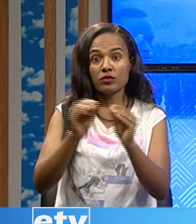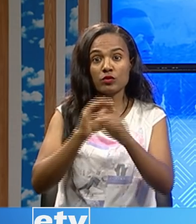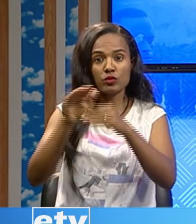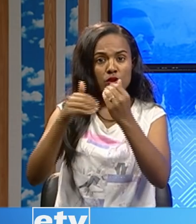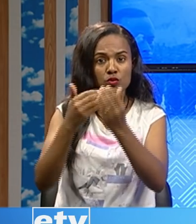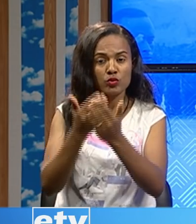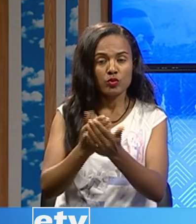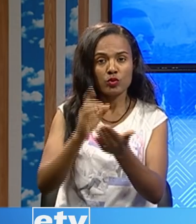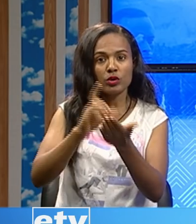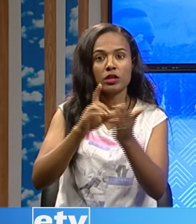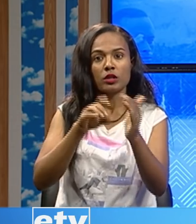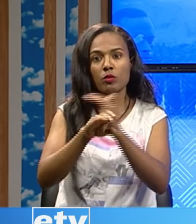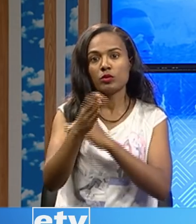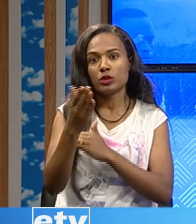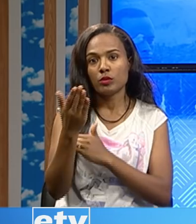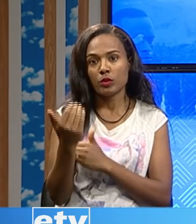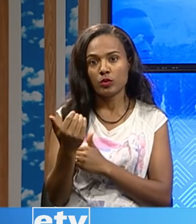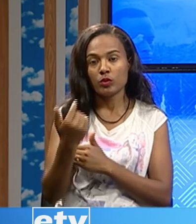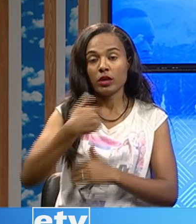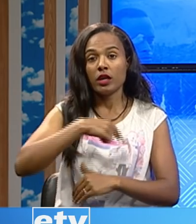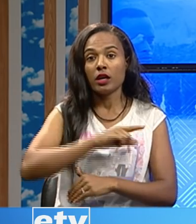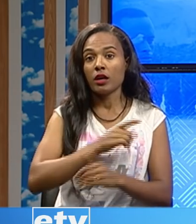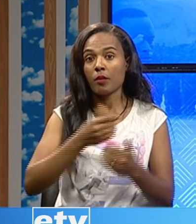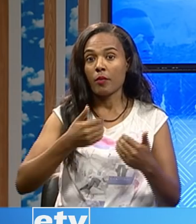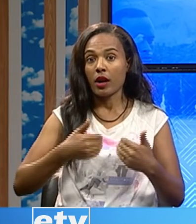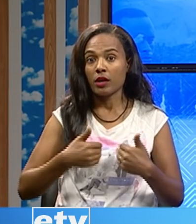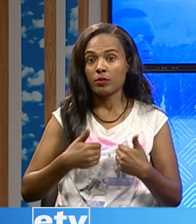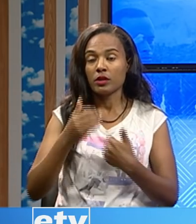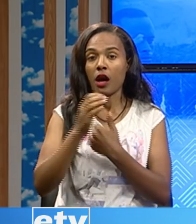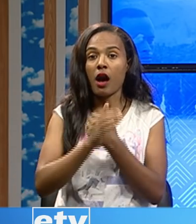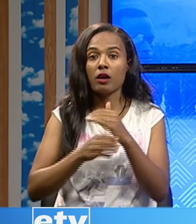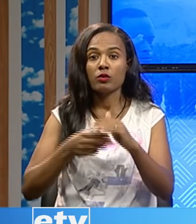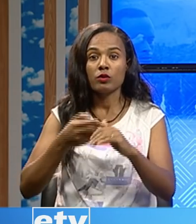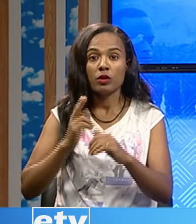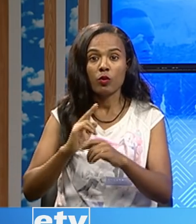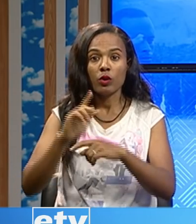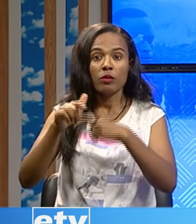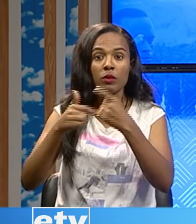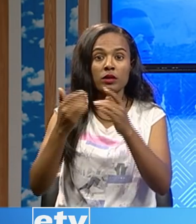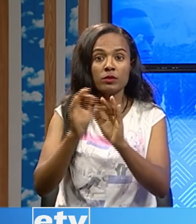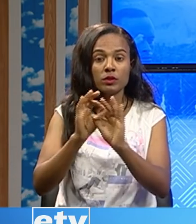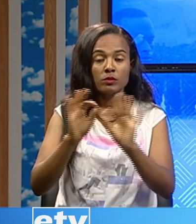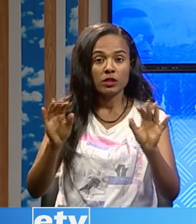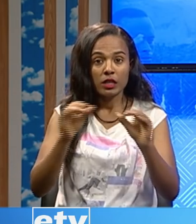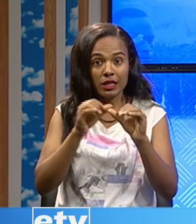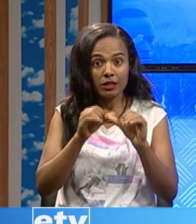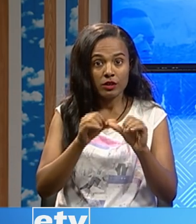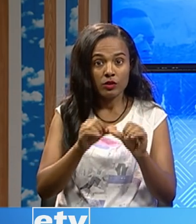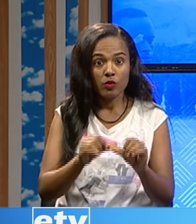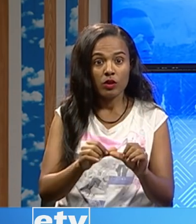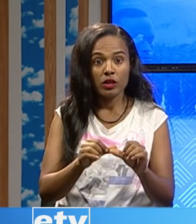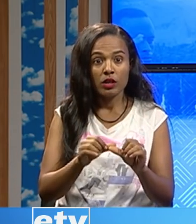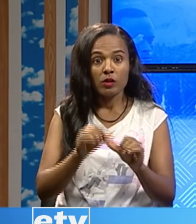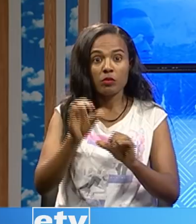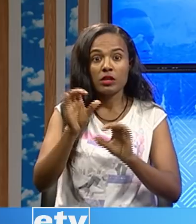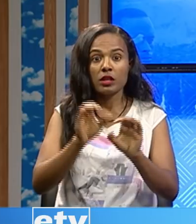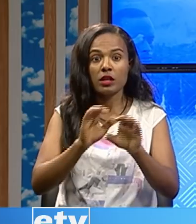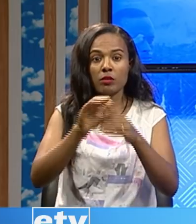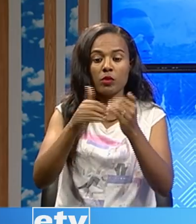ነበሩ እና የኛም ባለበት እንዲቆይ አገሩን ለቆ የሚሄድበትም ሲለ እንዲቆይ ቢነገር በየሁሉ